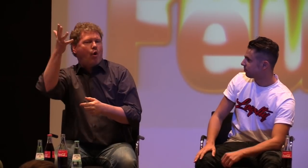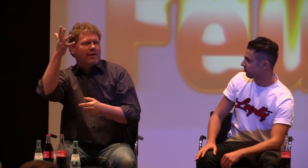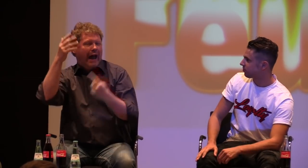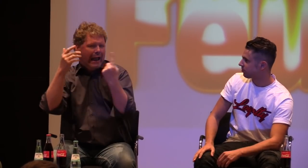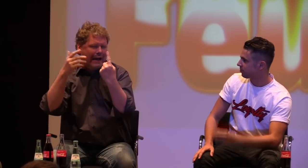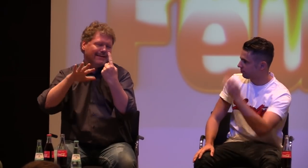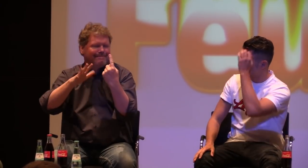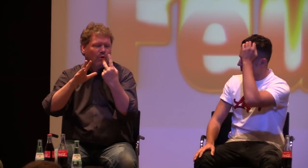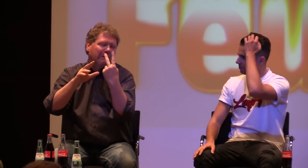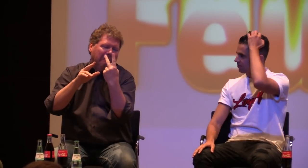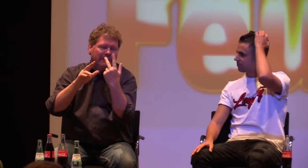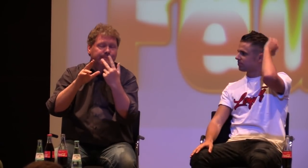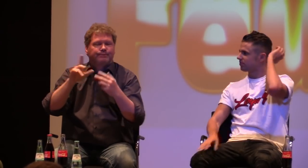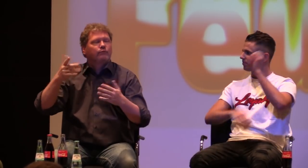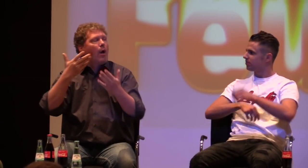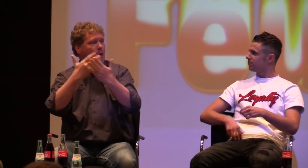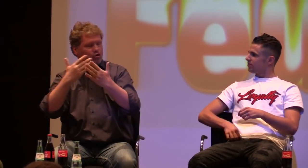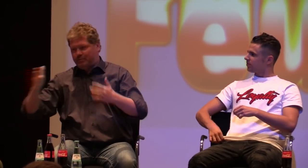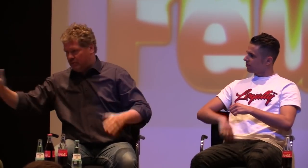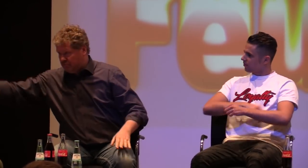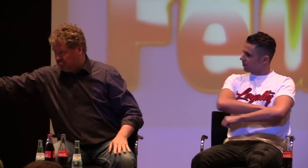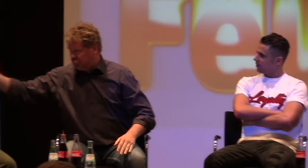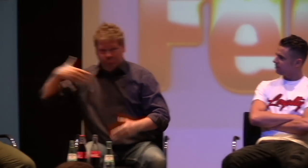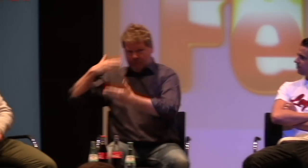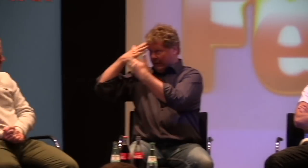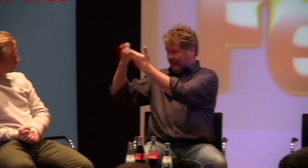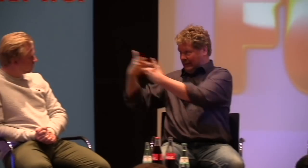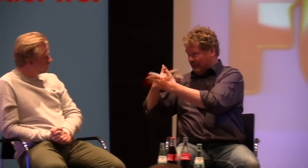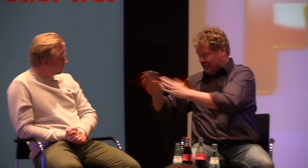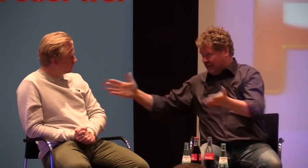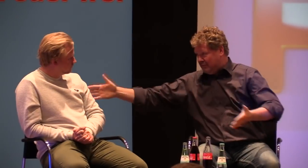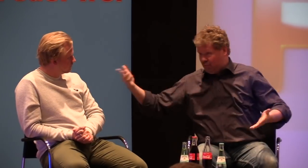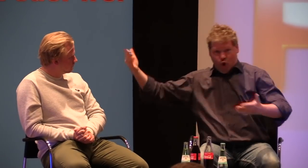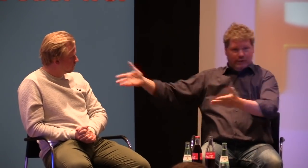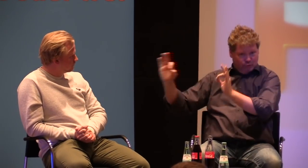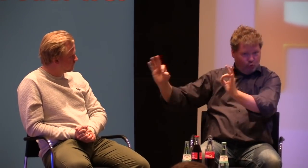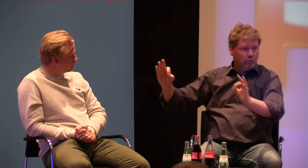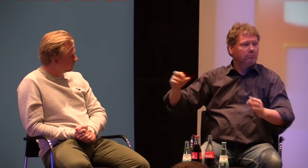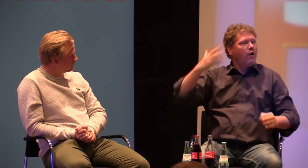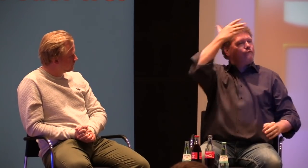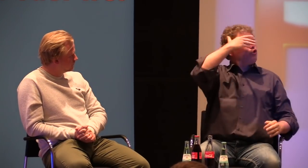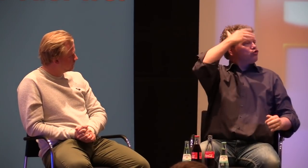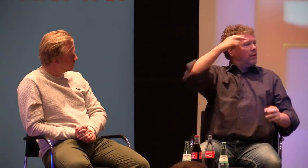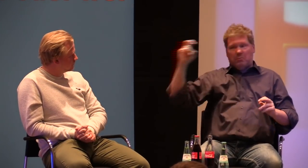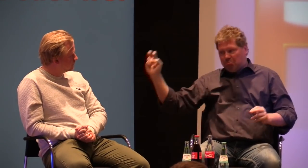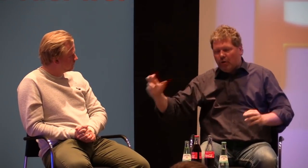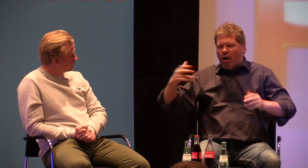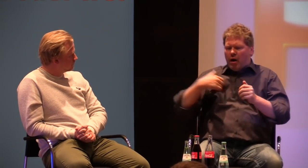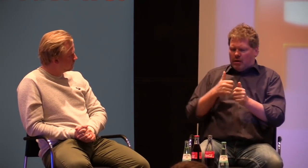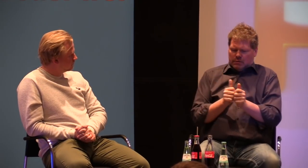sich. Ja, ich denke, zwei, drei Personen sind immer noch ein bisschen zu wenig. Also Patrick, ich kenne dich jetzt nicht,